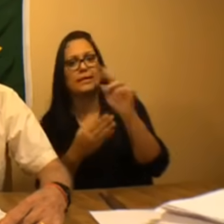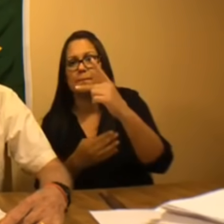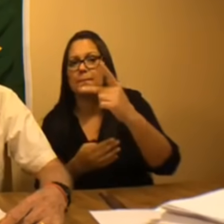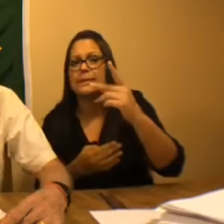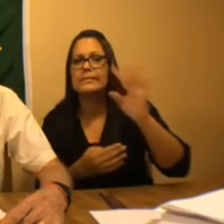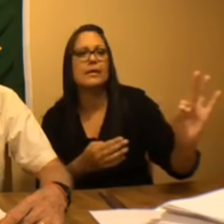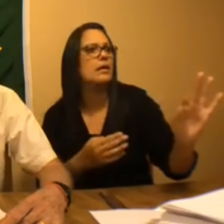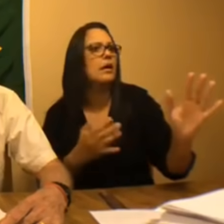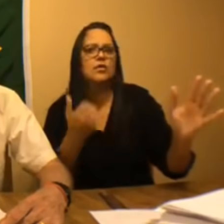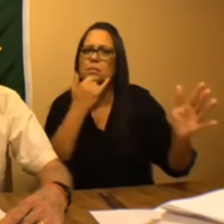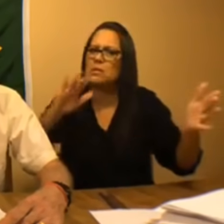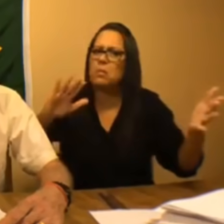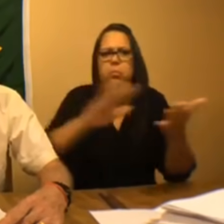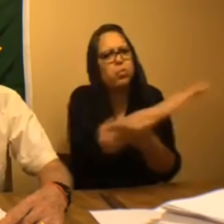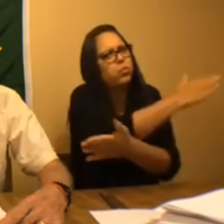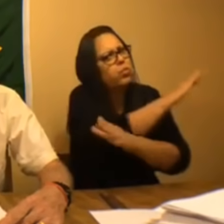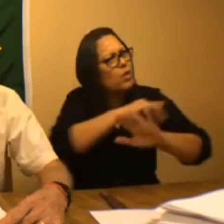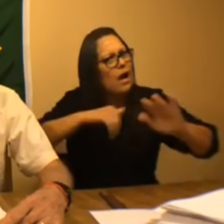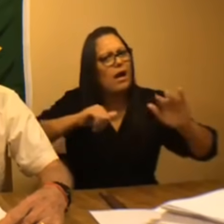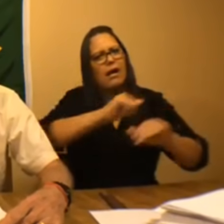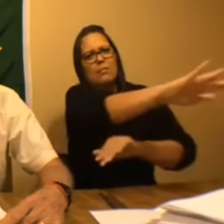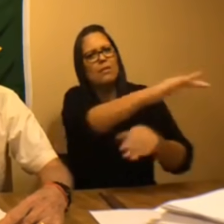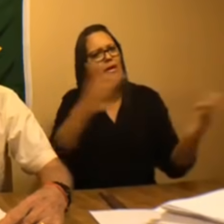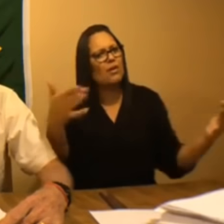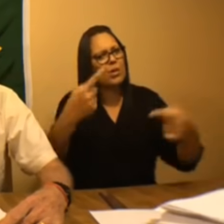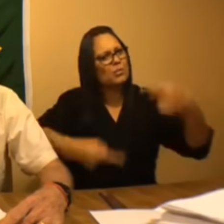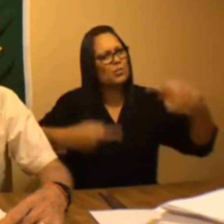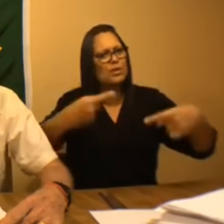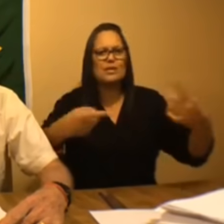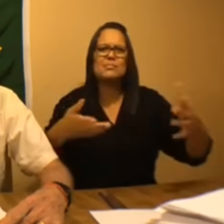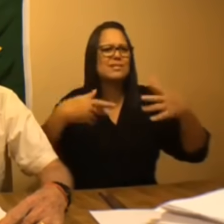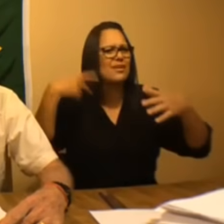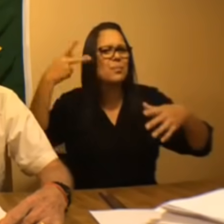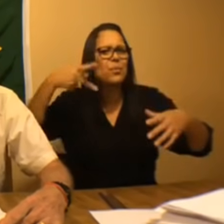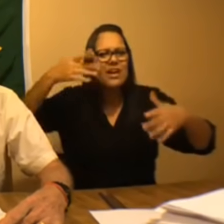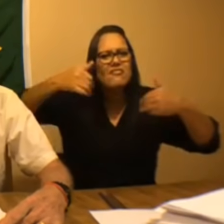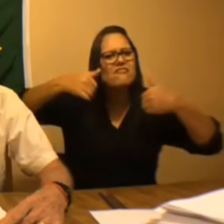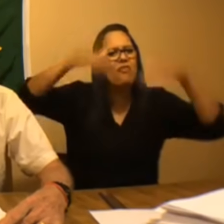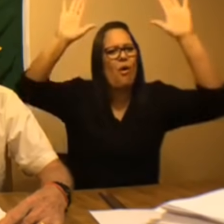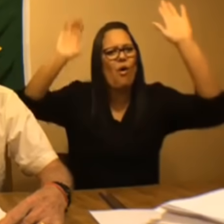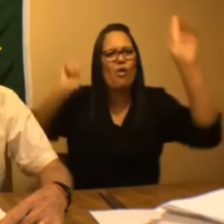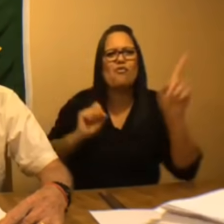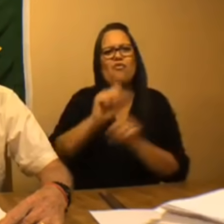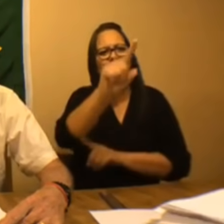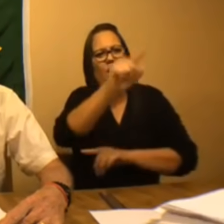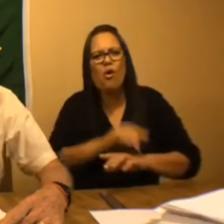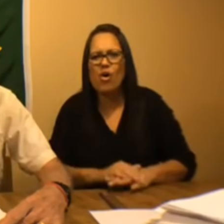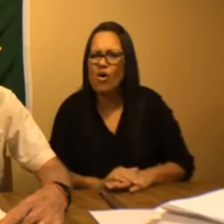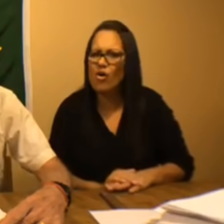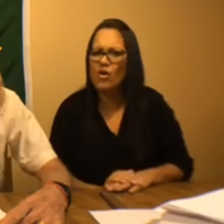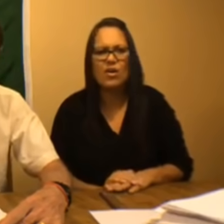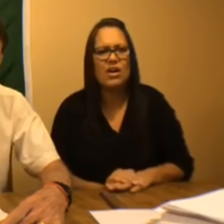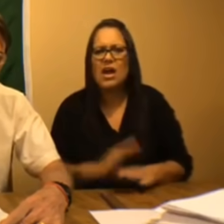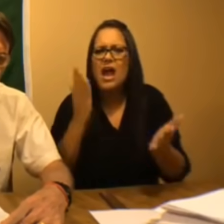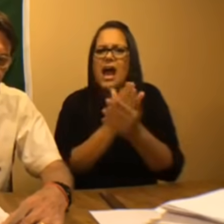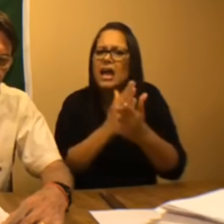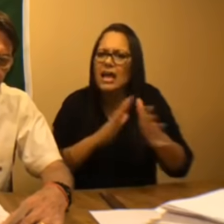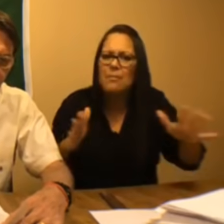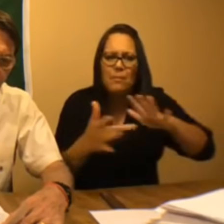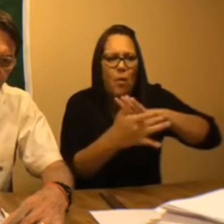tem que ser banidos na política agora, dia 28. Mandar esse pessoal embora, chega de mentira, chega de fake